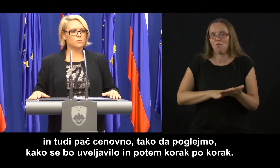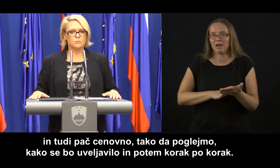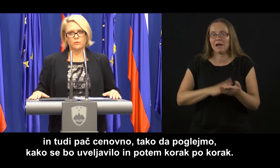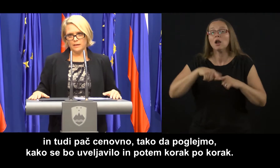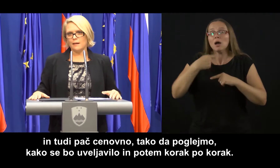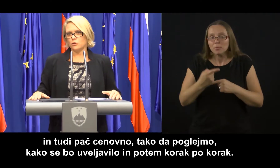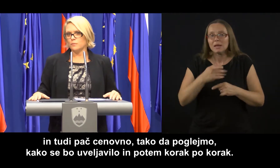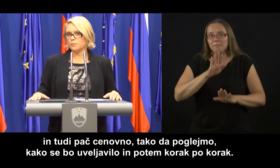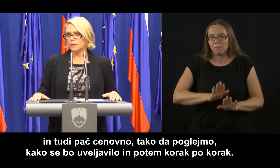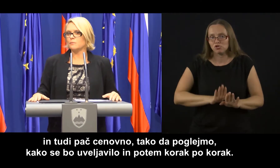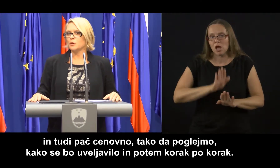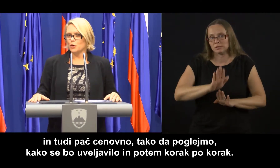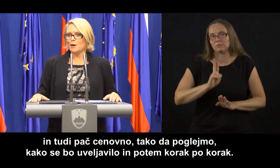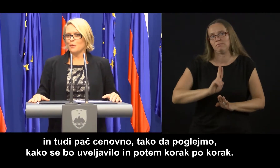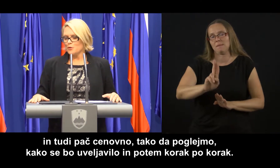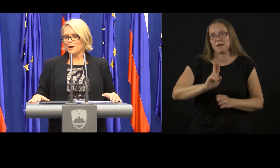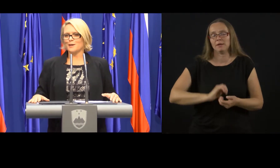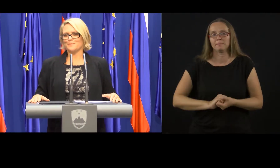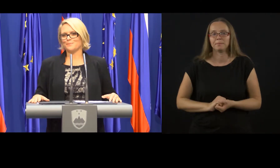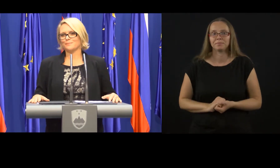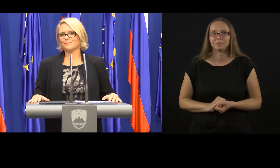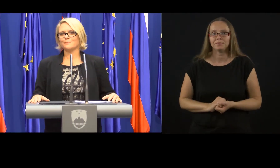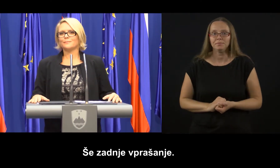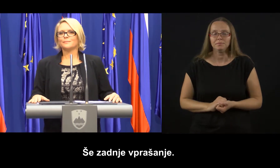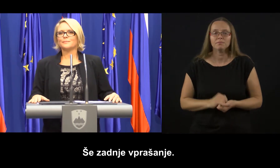poglejmo, kako se bo uveljavilo potem korak po korak.